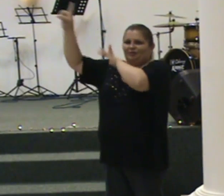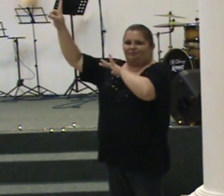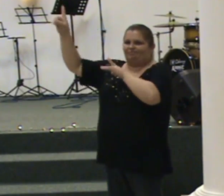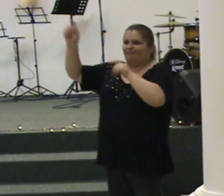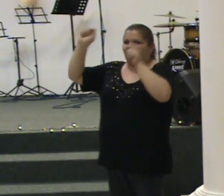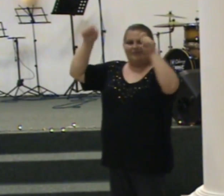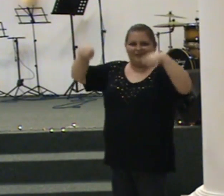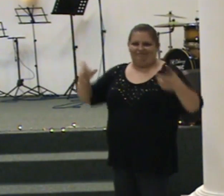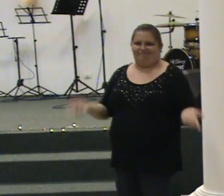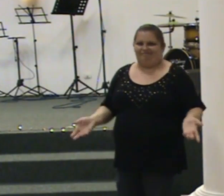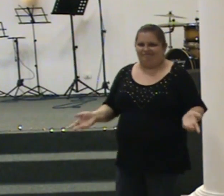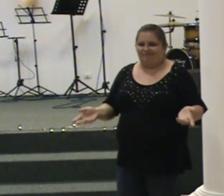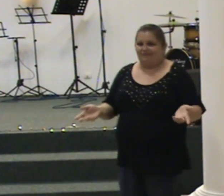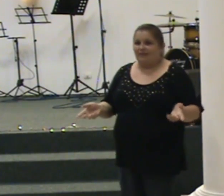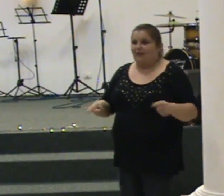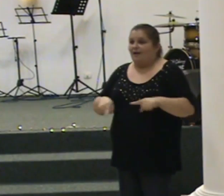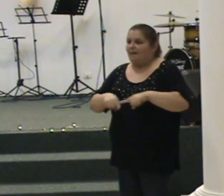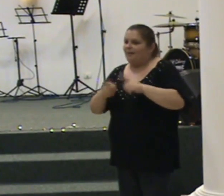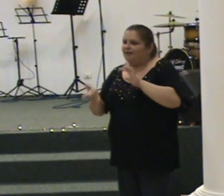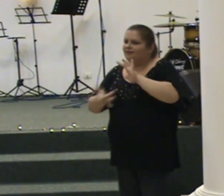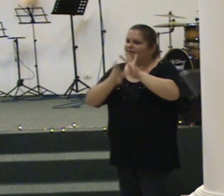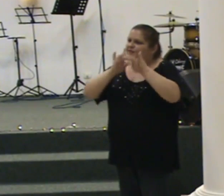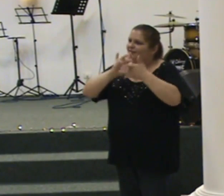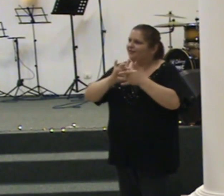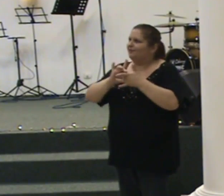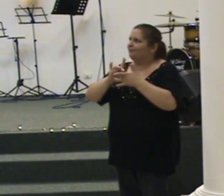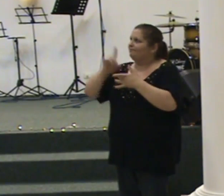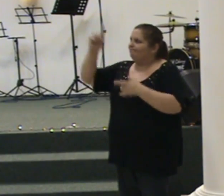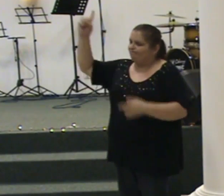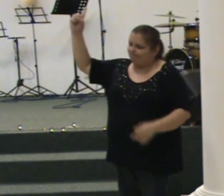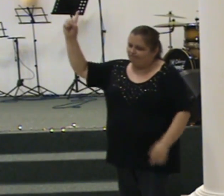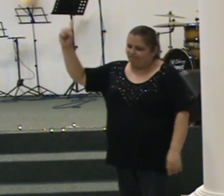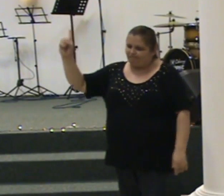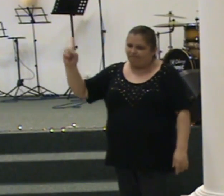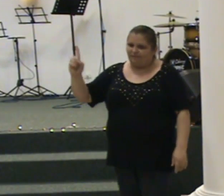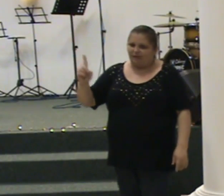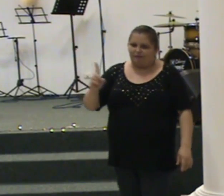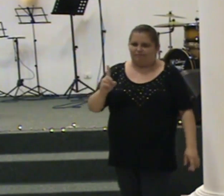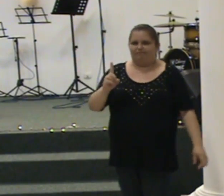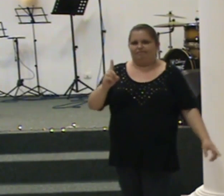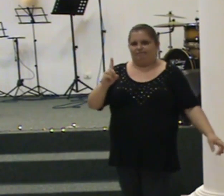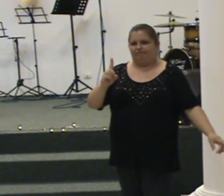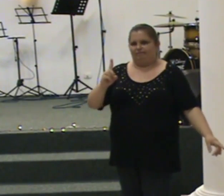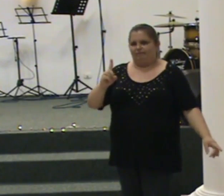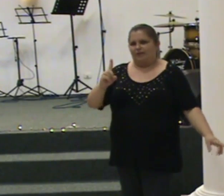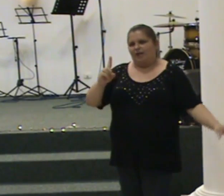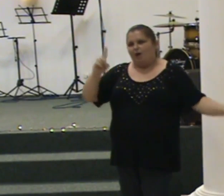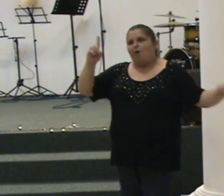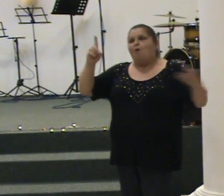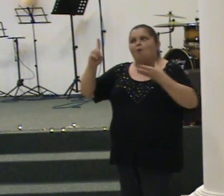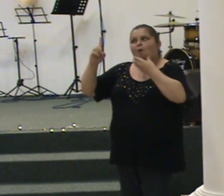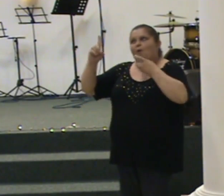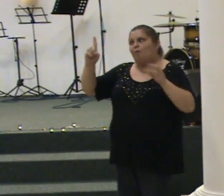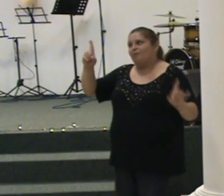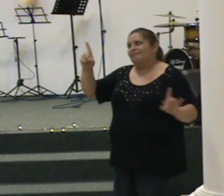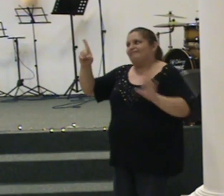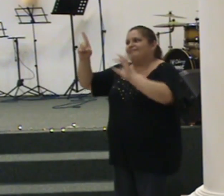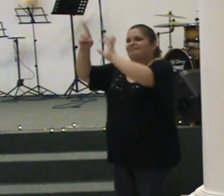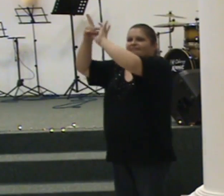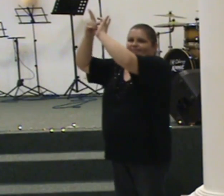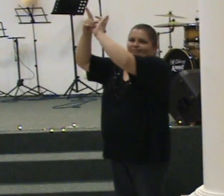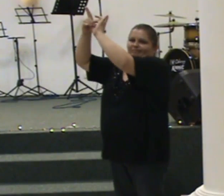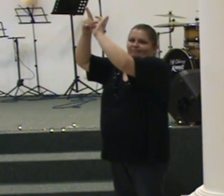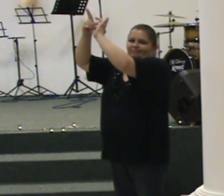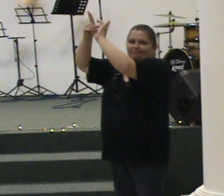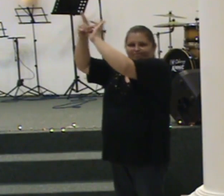voltar para Deus. Mas Jesus veio para dar essa esperança. Eu creio que todos nós aqui que somos